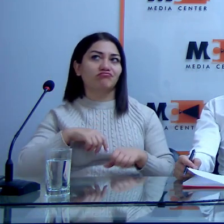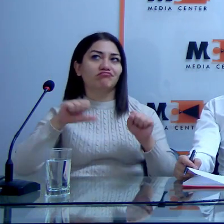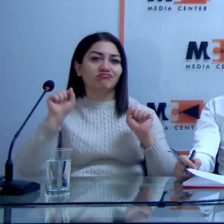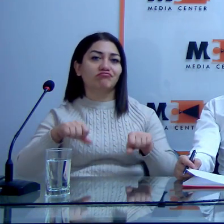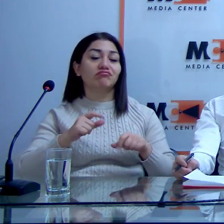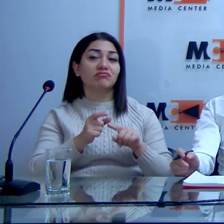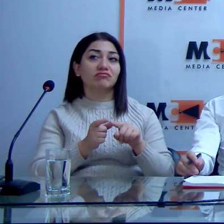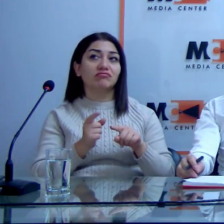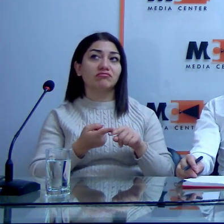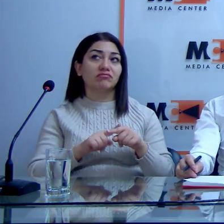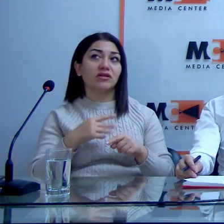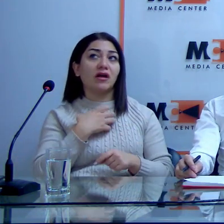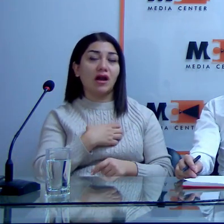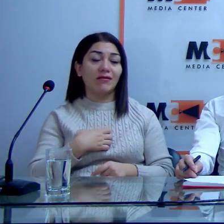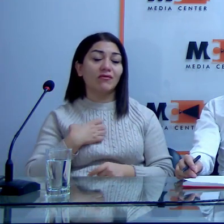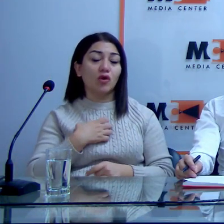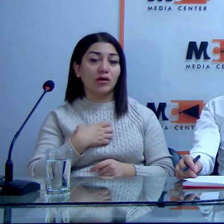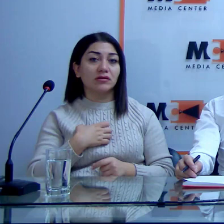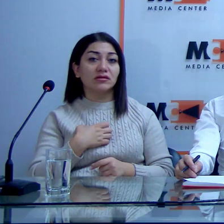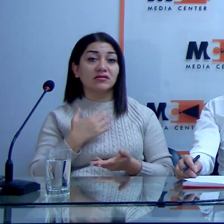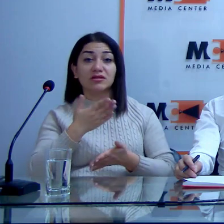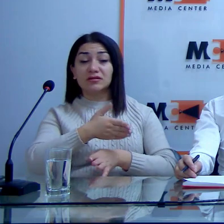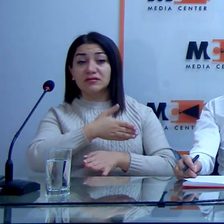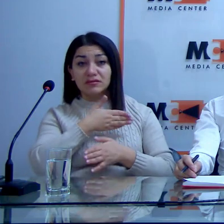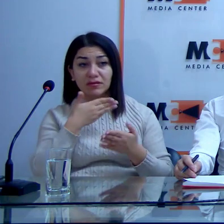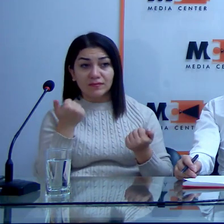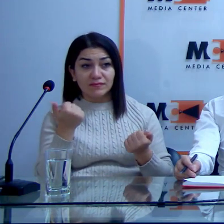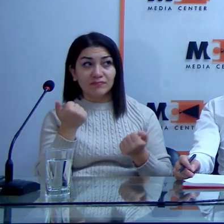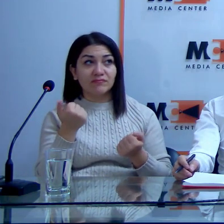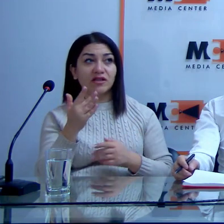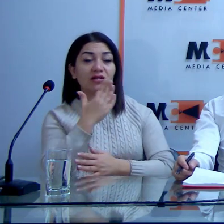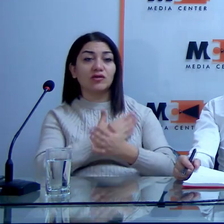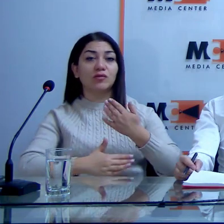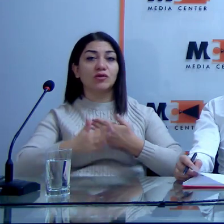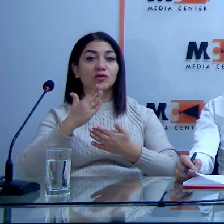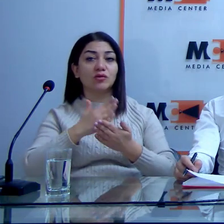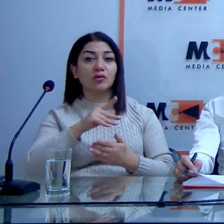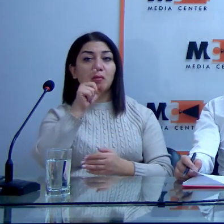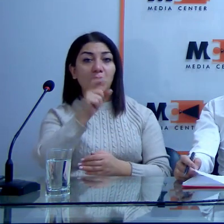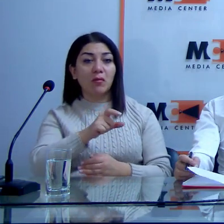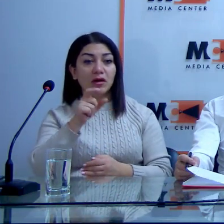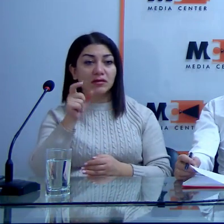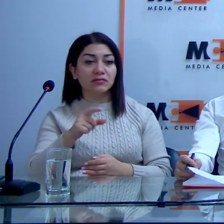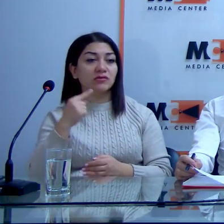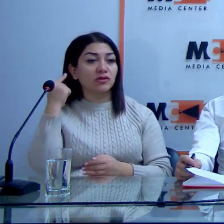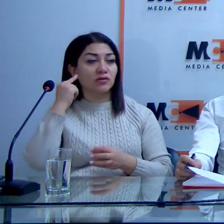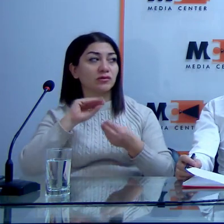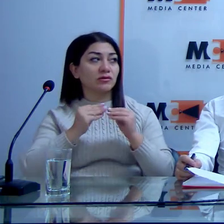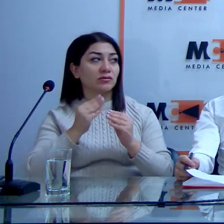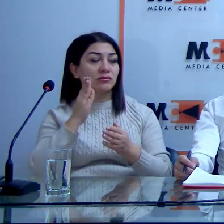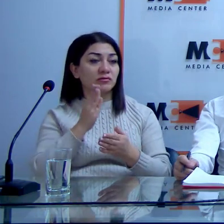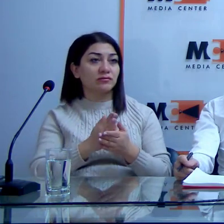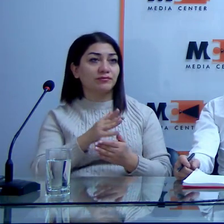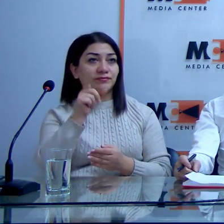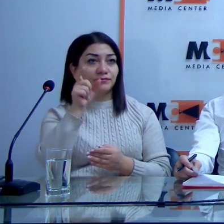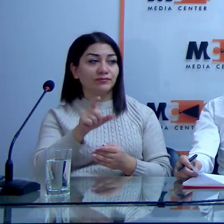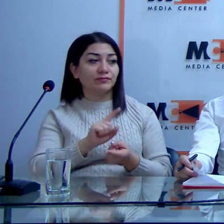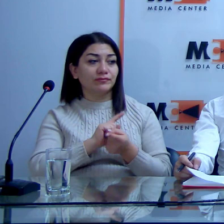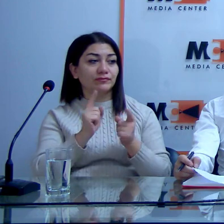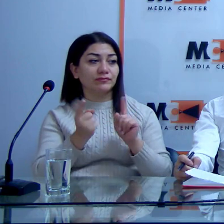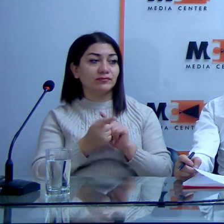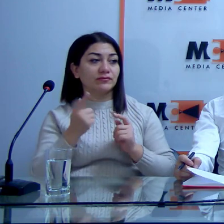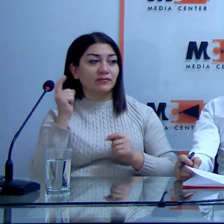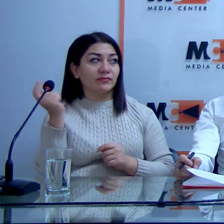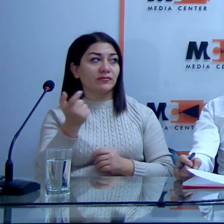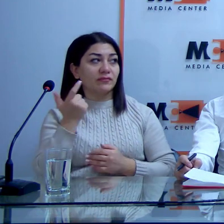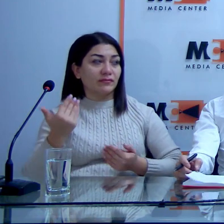գործոններն են։ Եվ դրանց բացակայությունը հաշմանդամություն ունեցող անձին կամ ուղղակի լսողության խնդիր ունեցող անձին իր անկախ